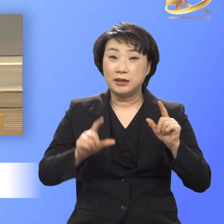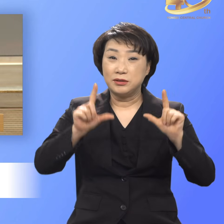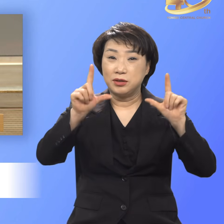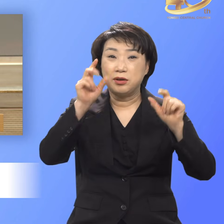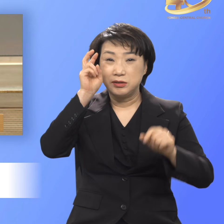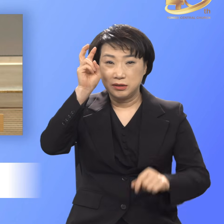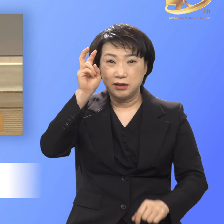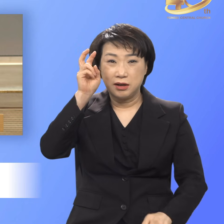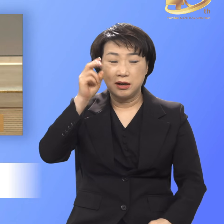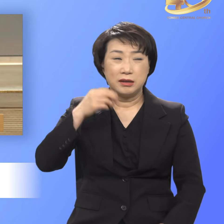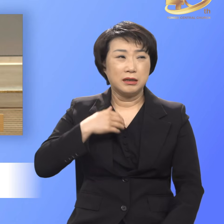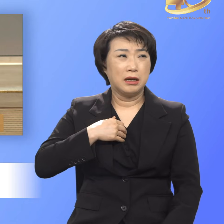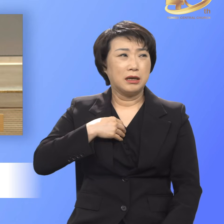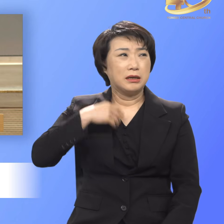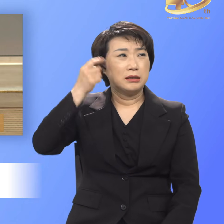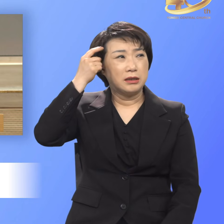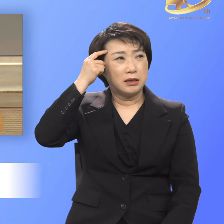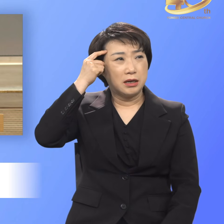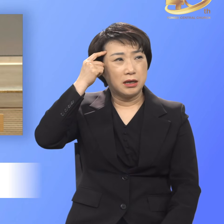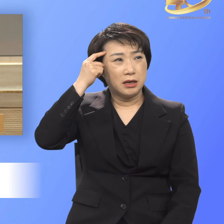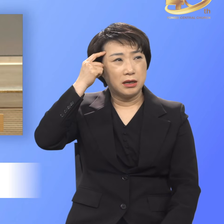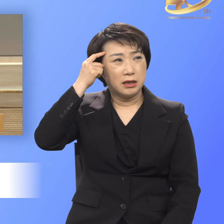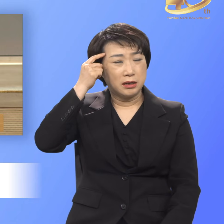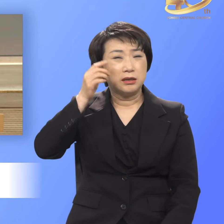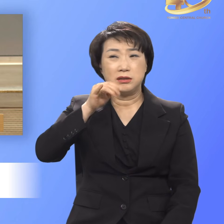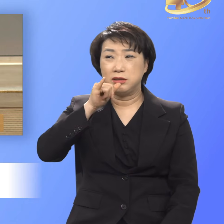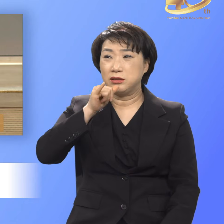1994년도인가 그렇게 된다고 생각해요.